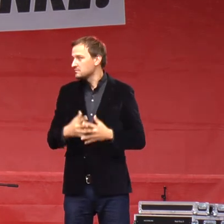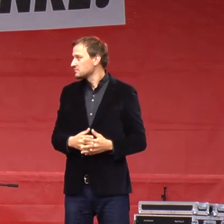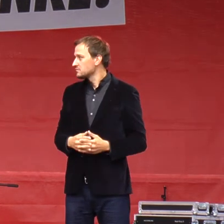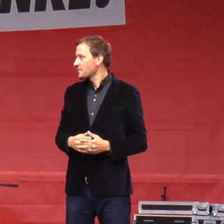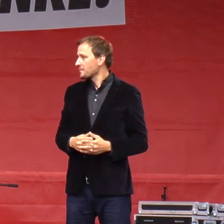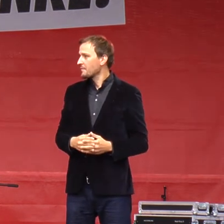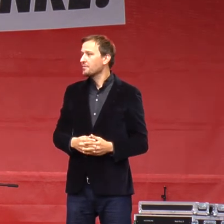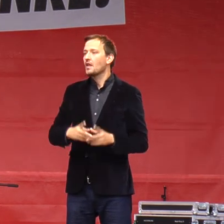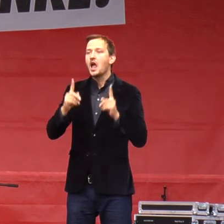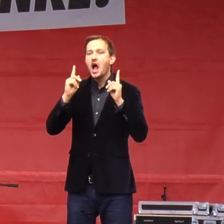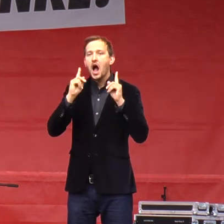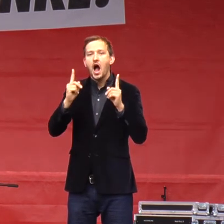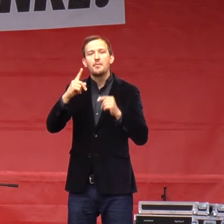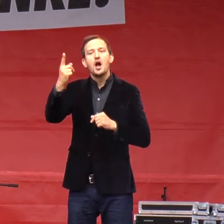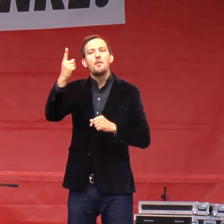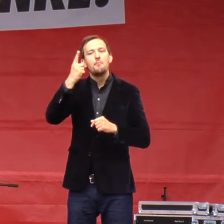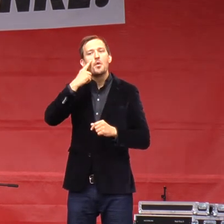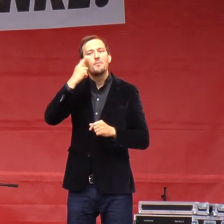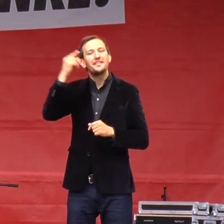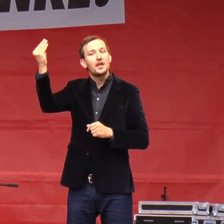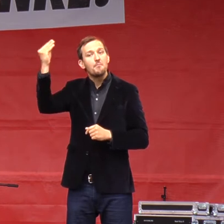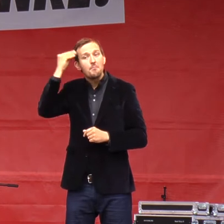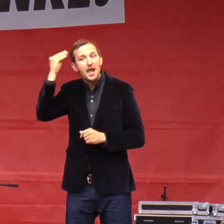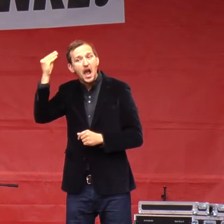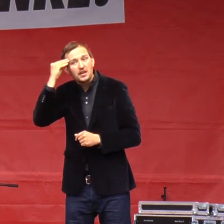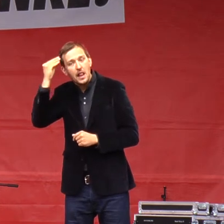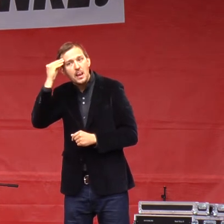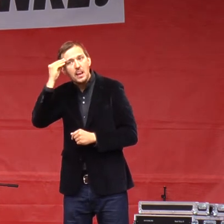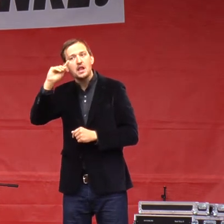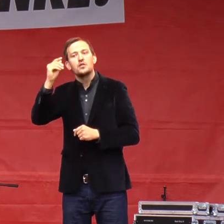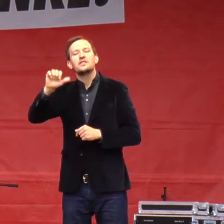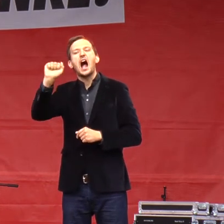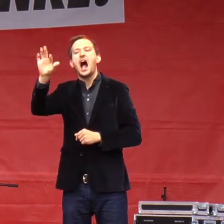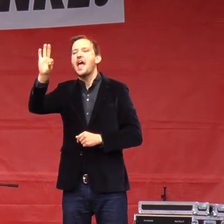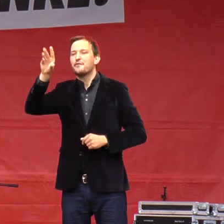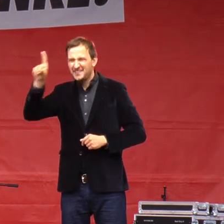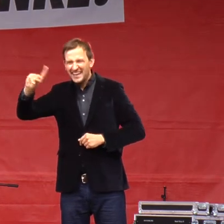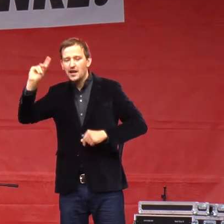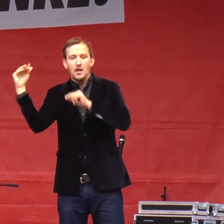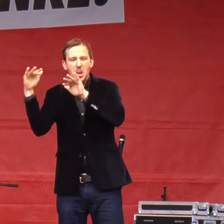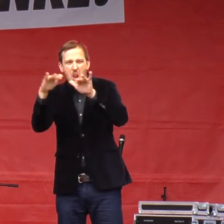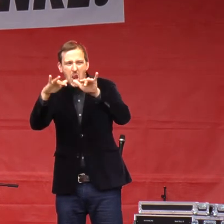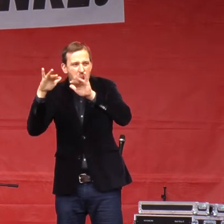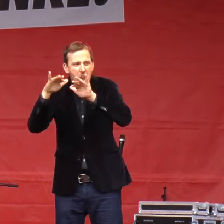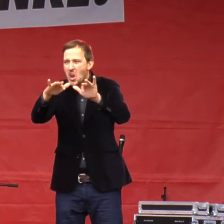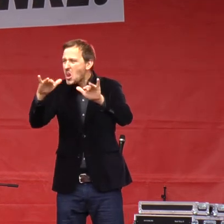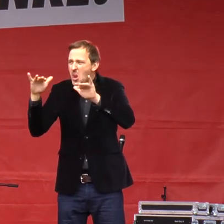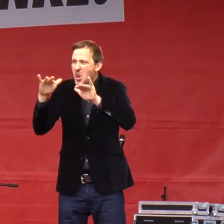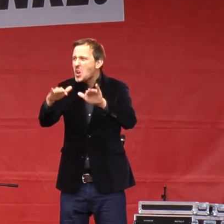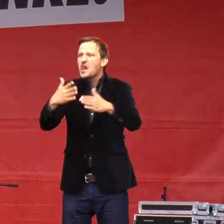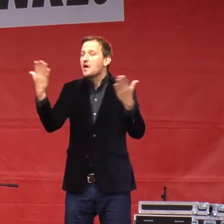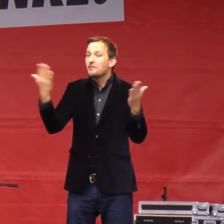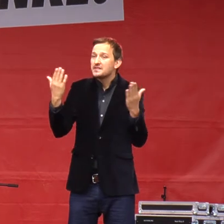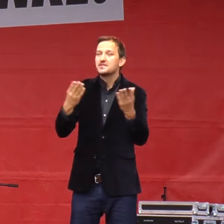so stark suggeriert wird, auch von Merkel, und was, glaube ich, auch die AfD gerade so stark macht, ist der Eindruck,